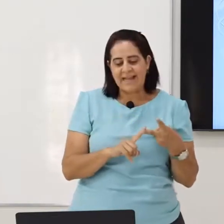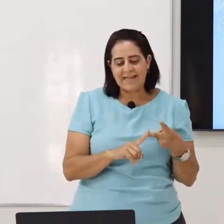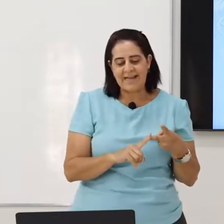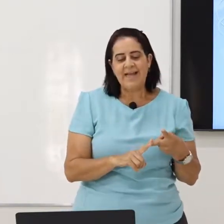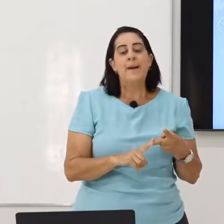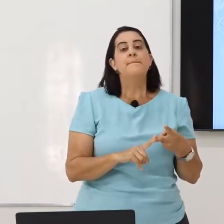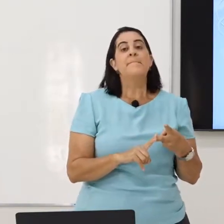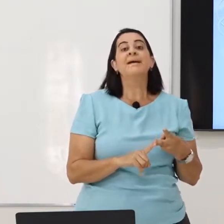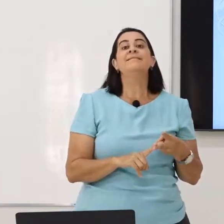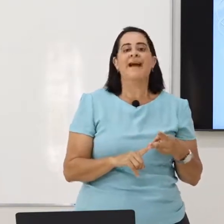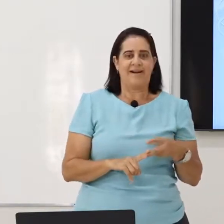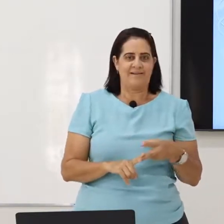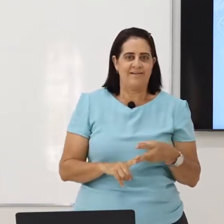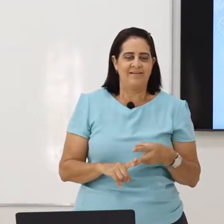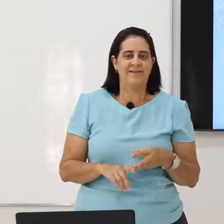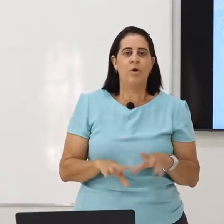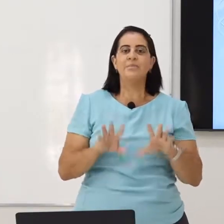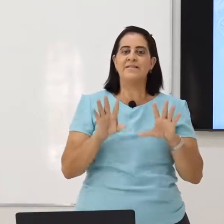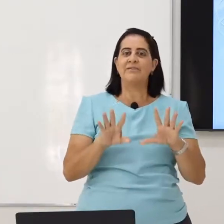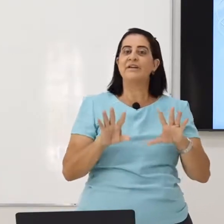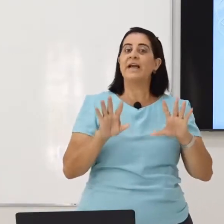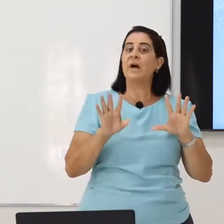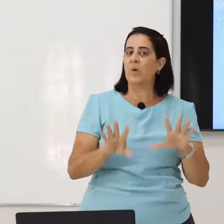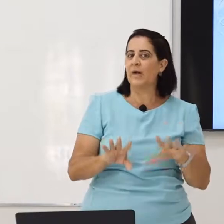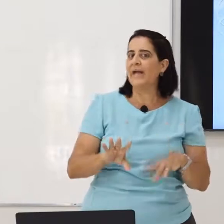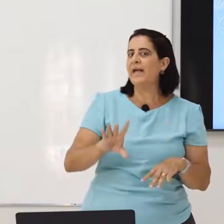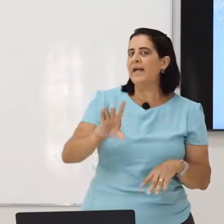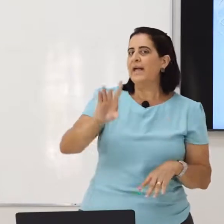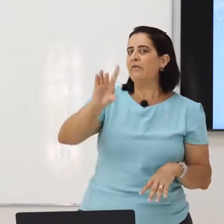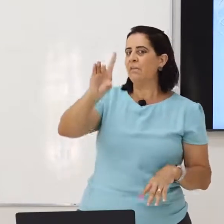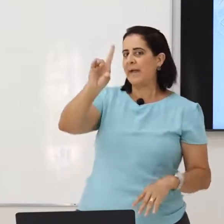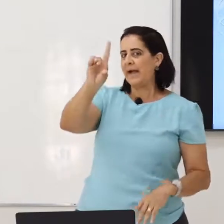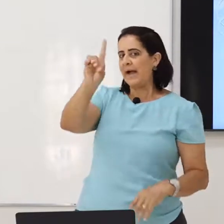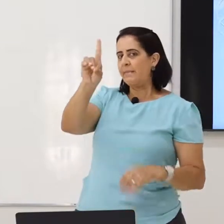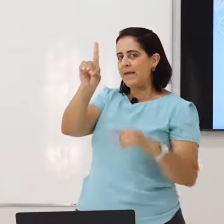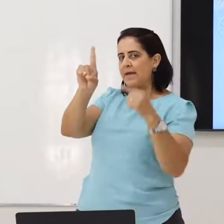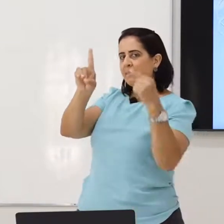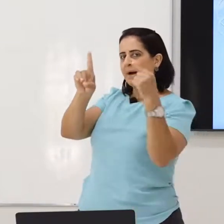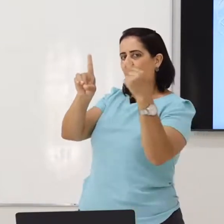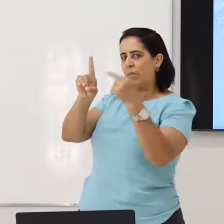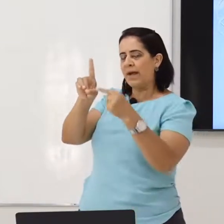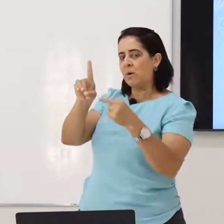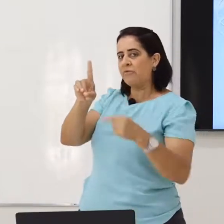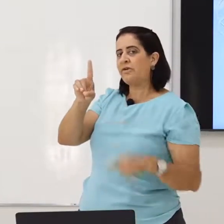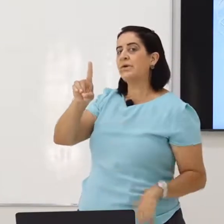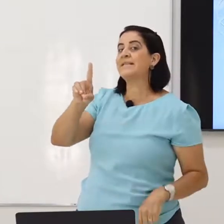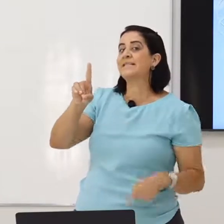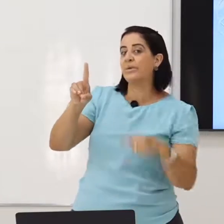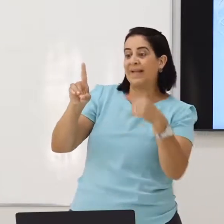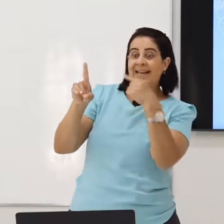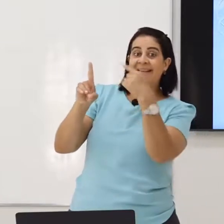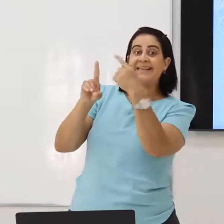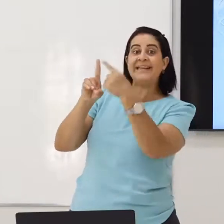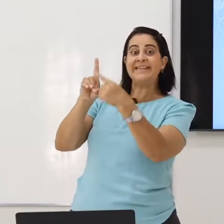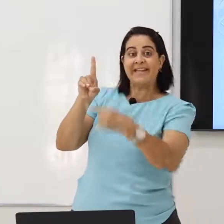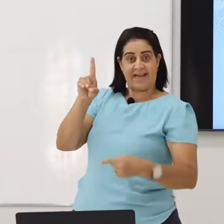ideia, mandar. Observe que agora eu vou pegar a minha mão na configuração da letra